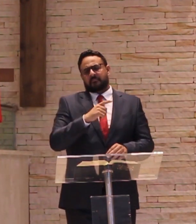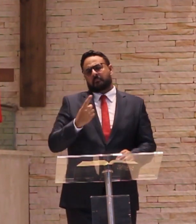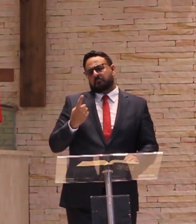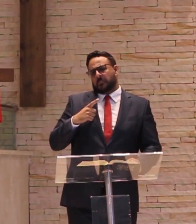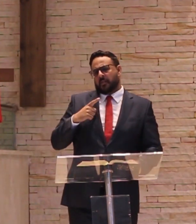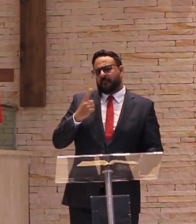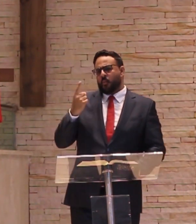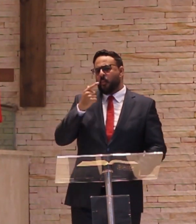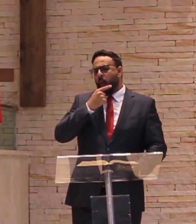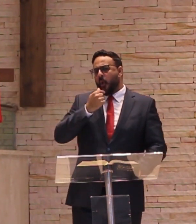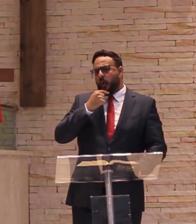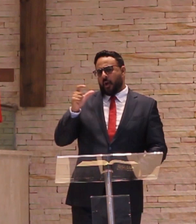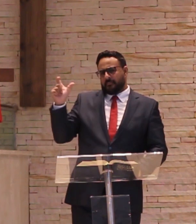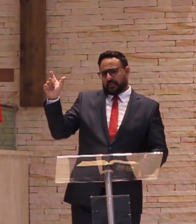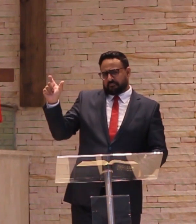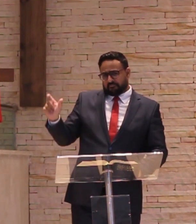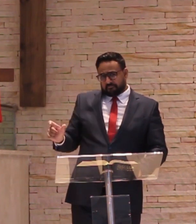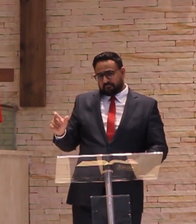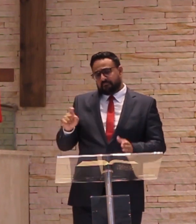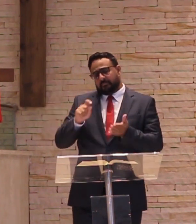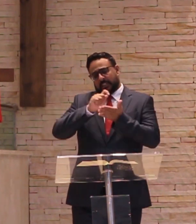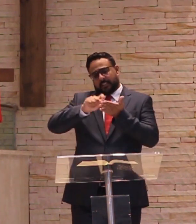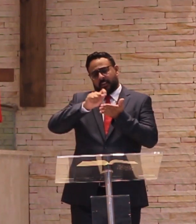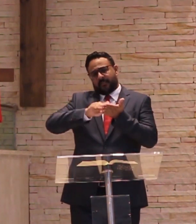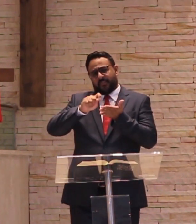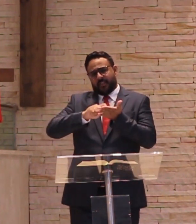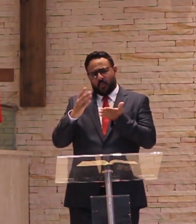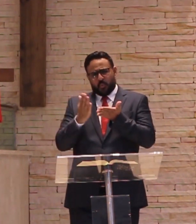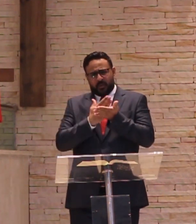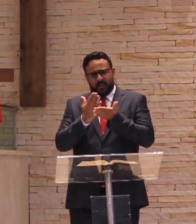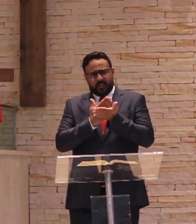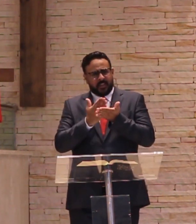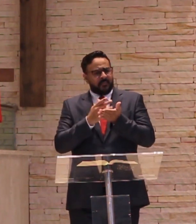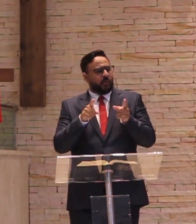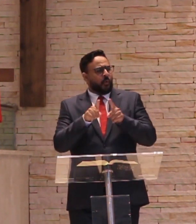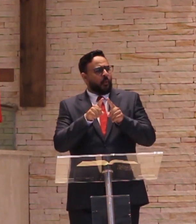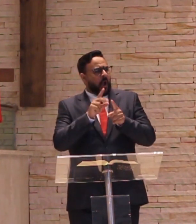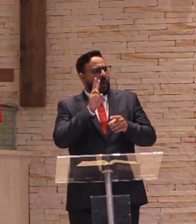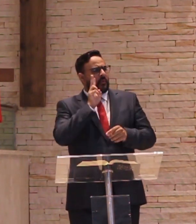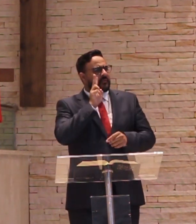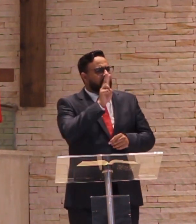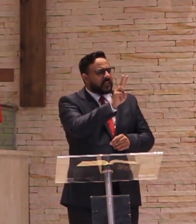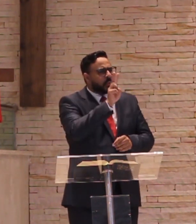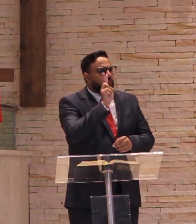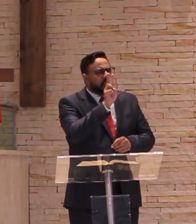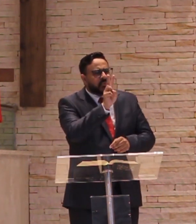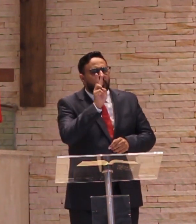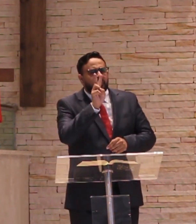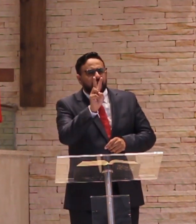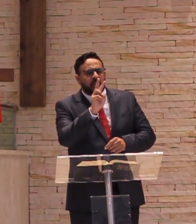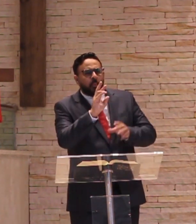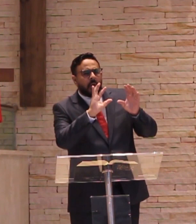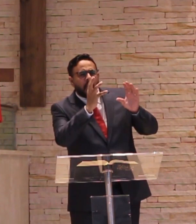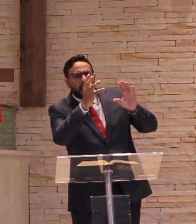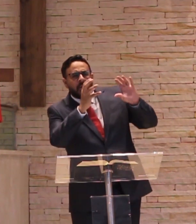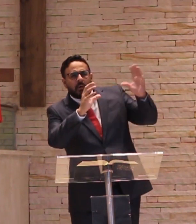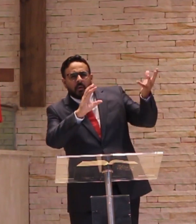então instituiu a pena de morte na cruz como sendo um castigo para os